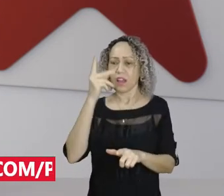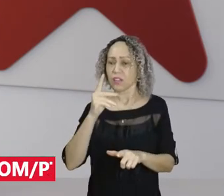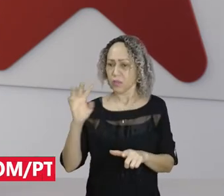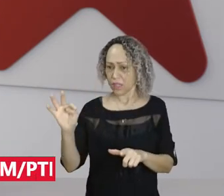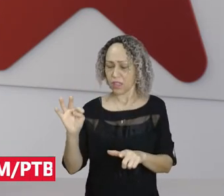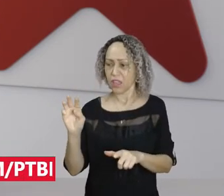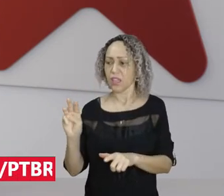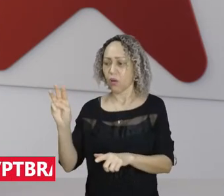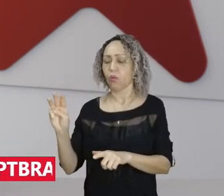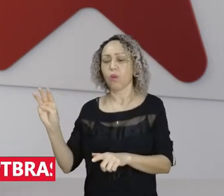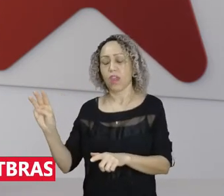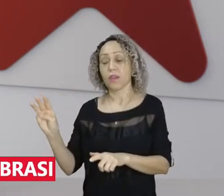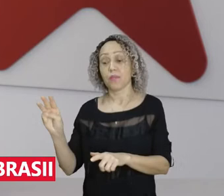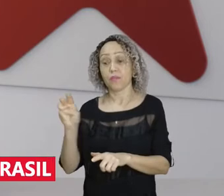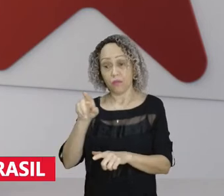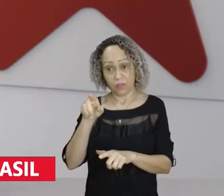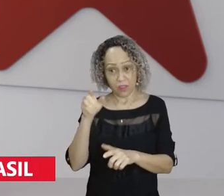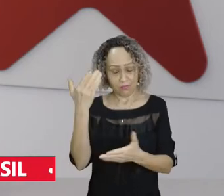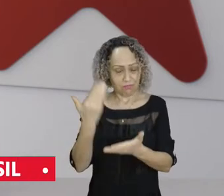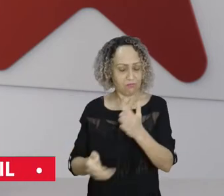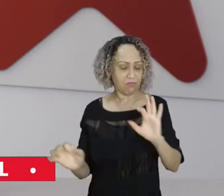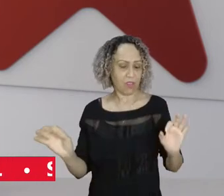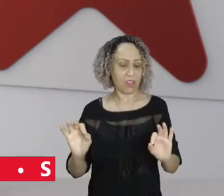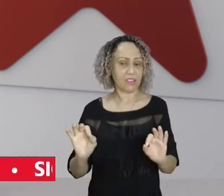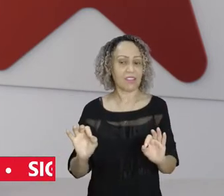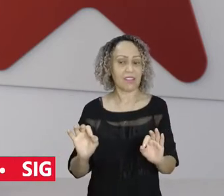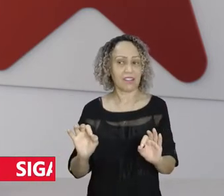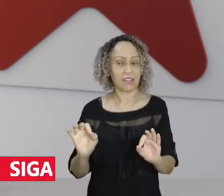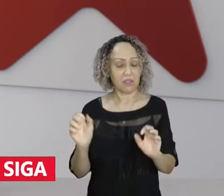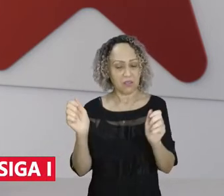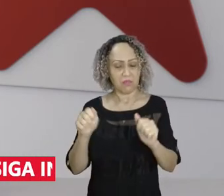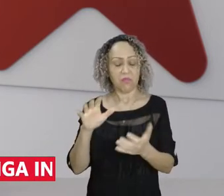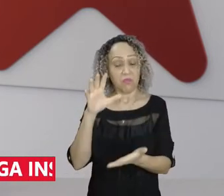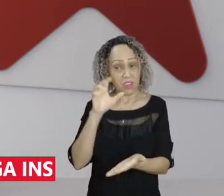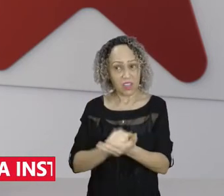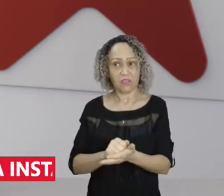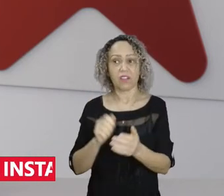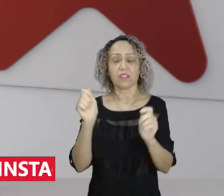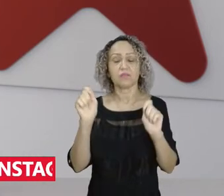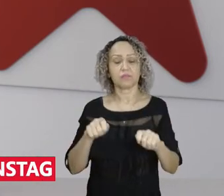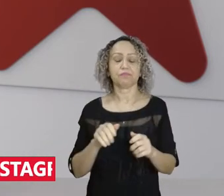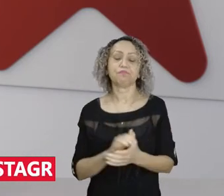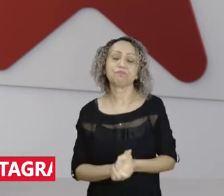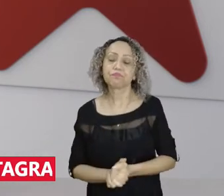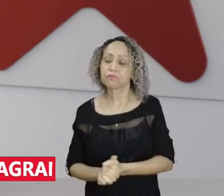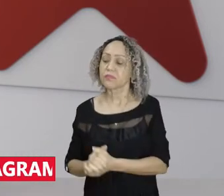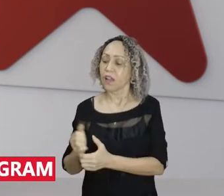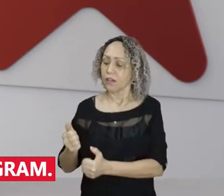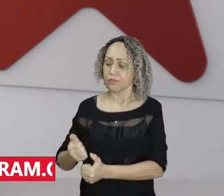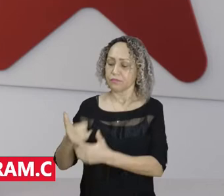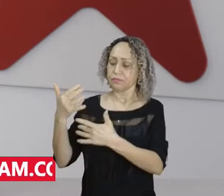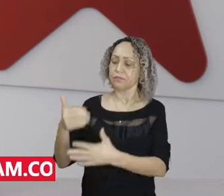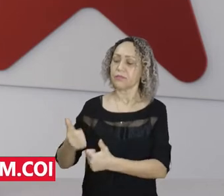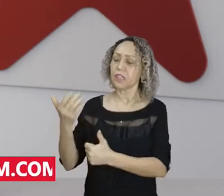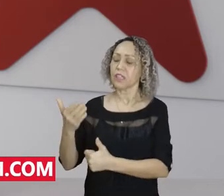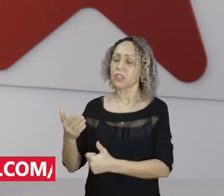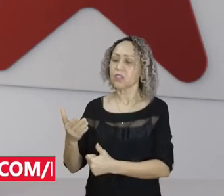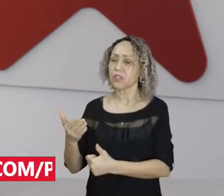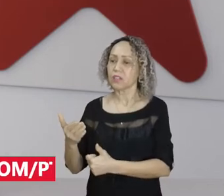perde essa entrevista, você depois pode acompanhar porque ela fica gravada. Deixa eu dar bom dia aqui, muita gente comentou também